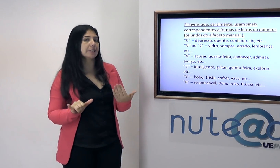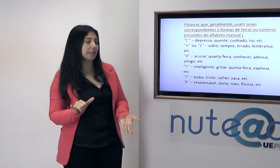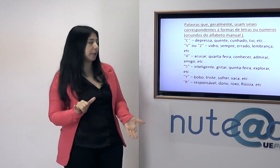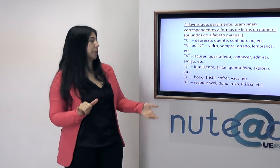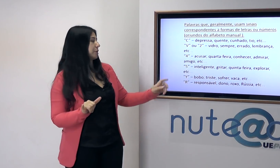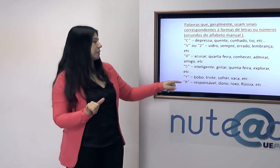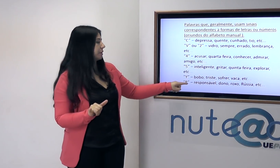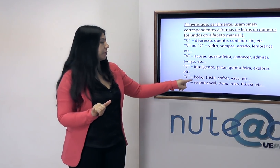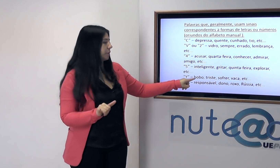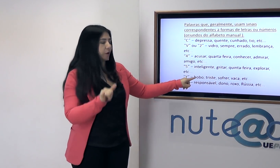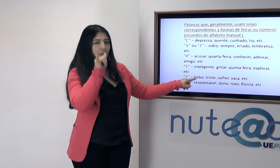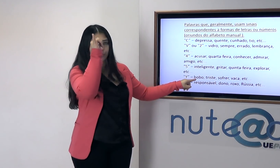em Libras.